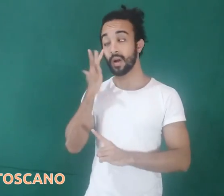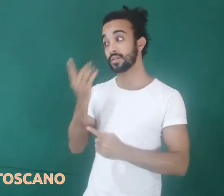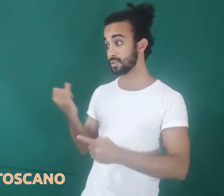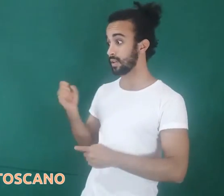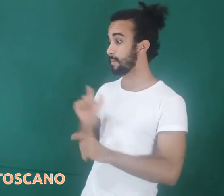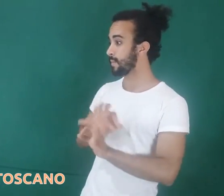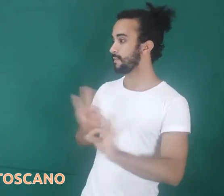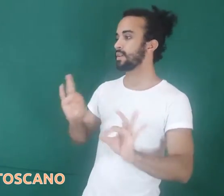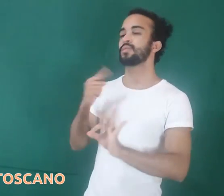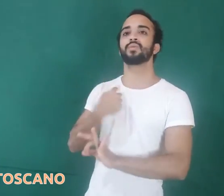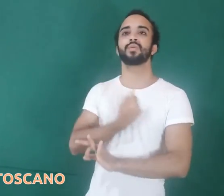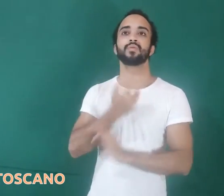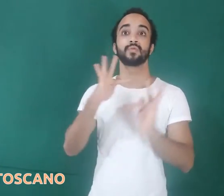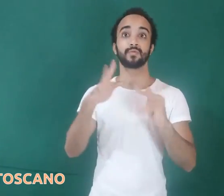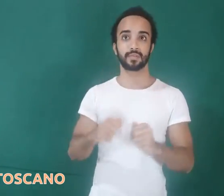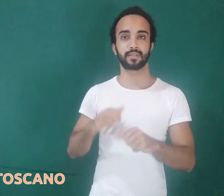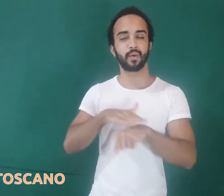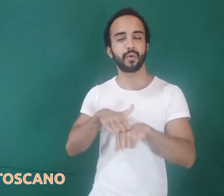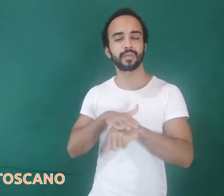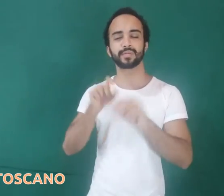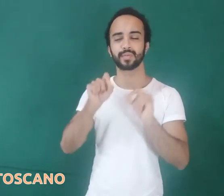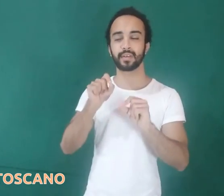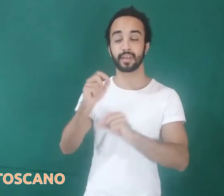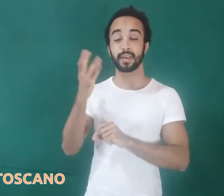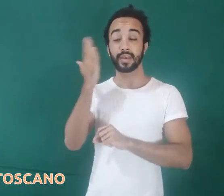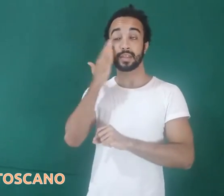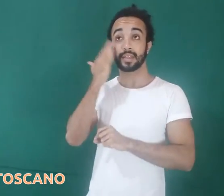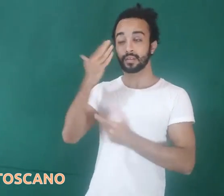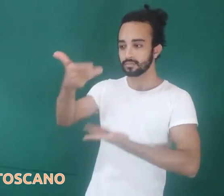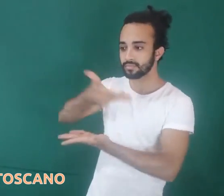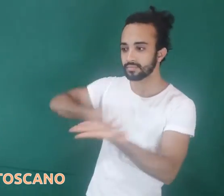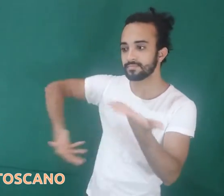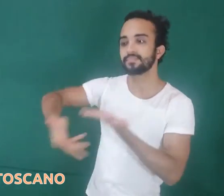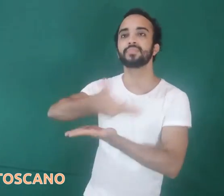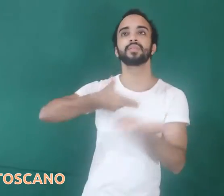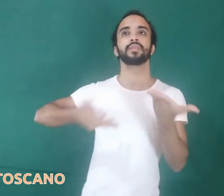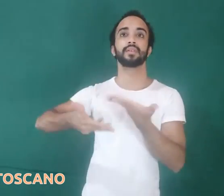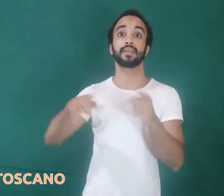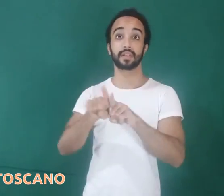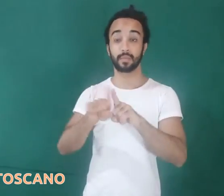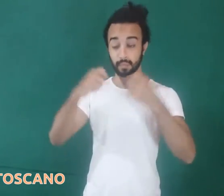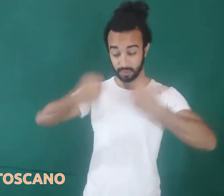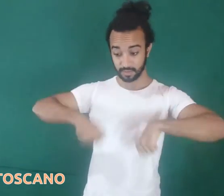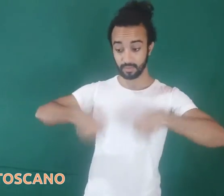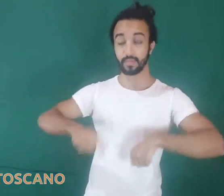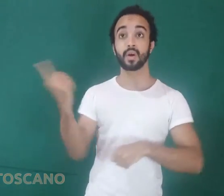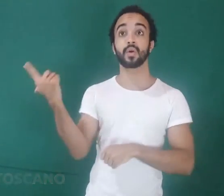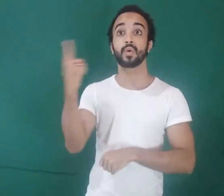no fim, eu acho, dessa conversa. Entender essa dinâmica e dosar essas necessidades para conseguir existir